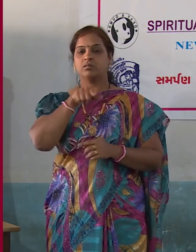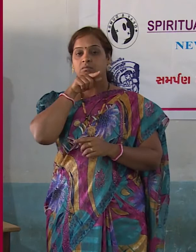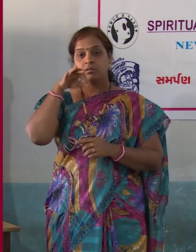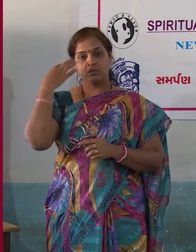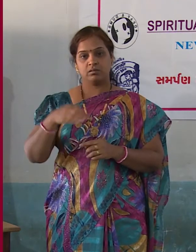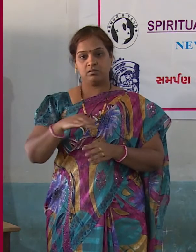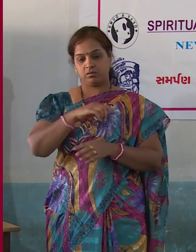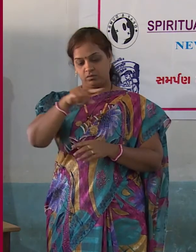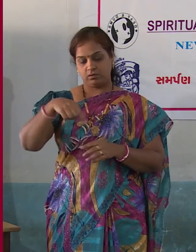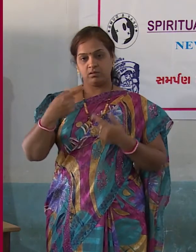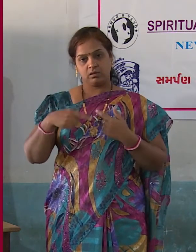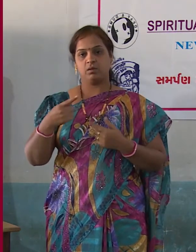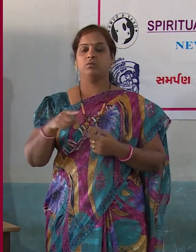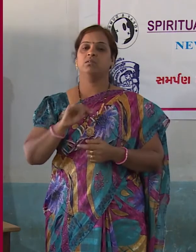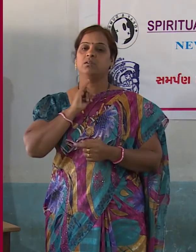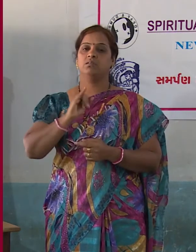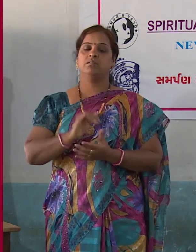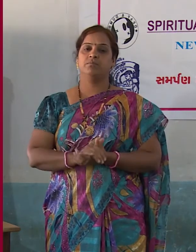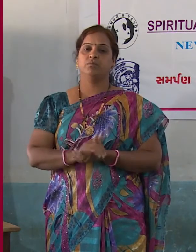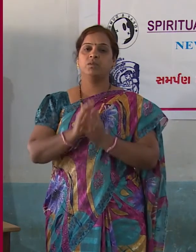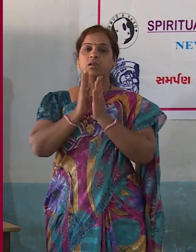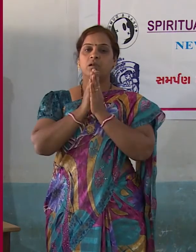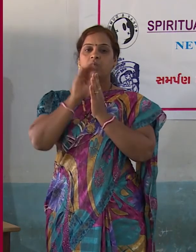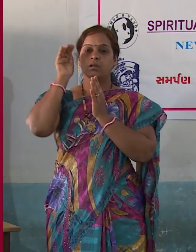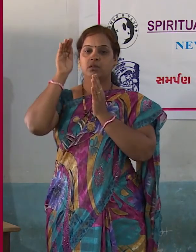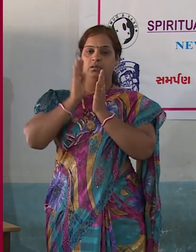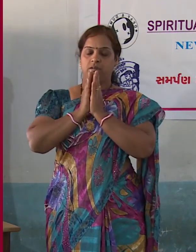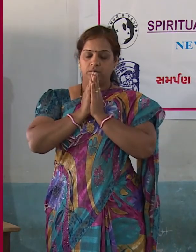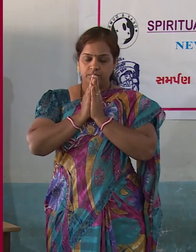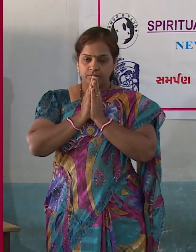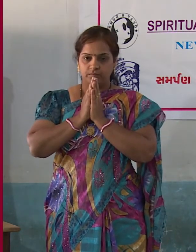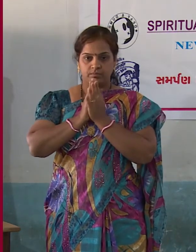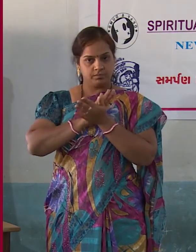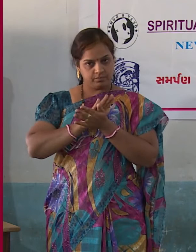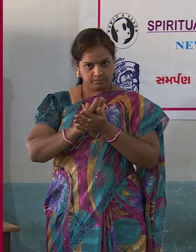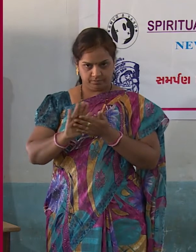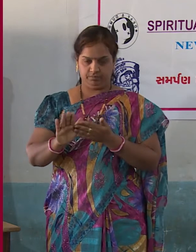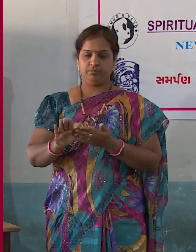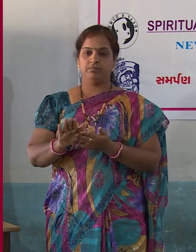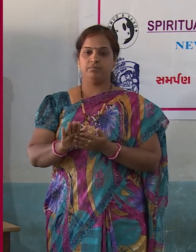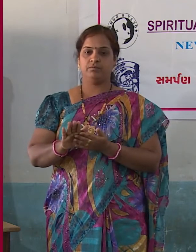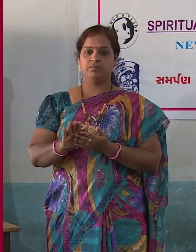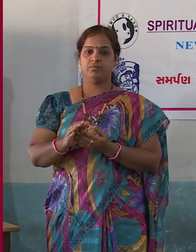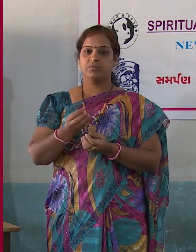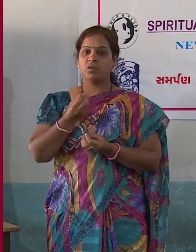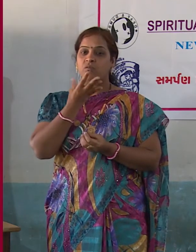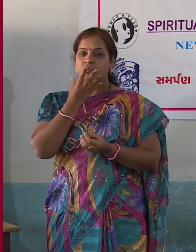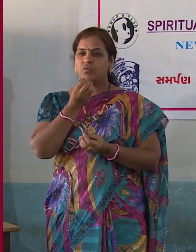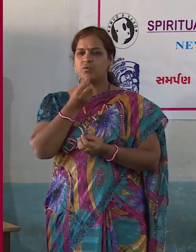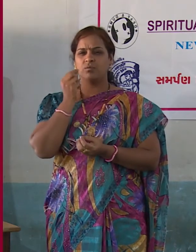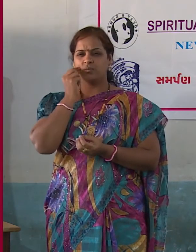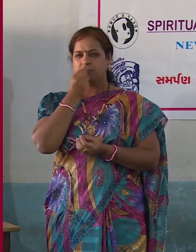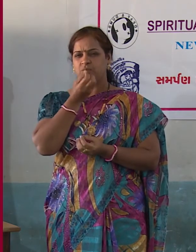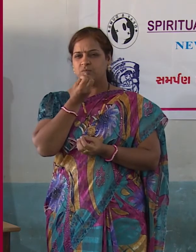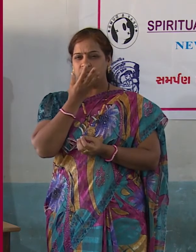का कार्य करते हैं। शंकर के द्वारा पुरानी दुनिया का विनाश, और विष्णु के द्वारा नई दुनिया के